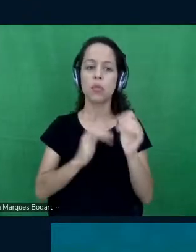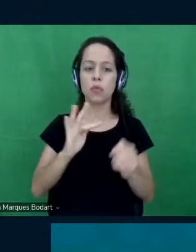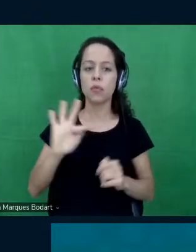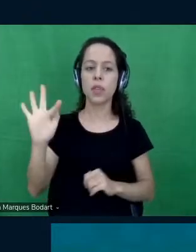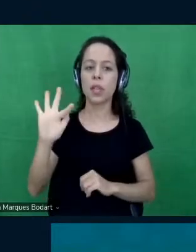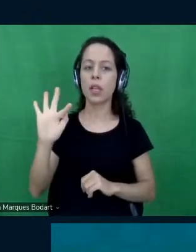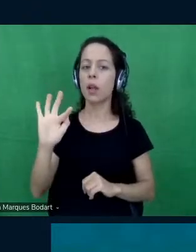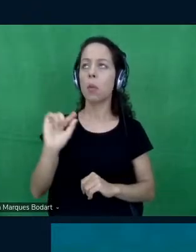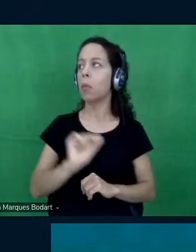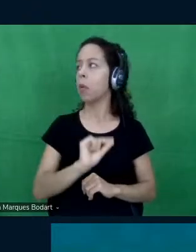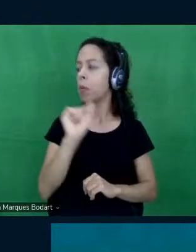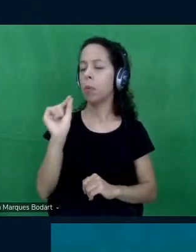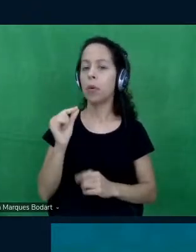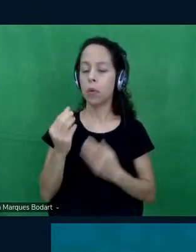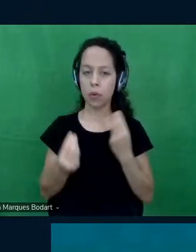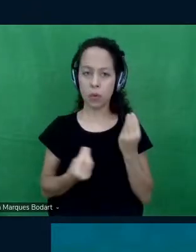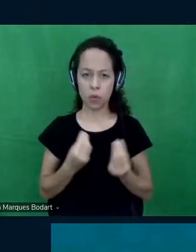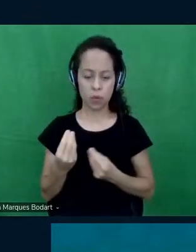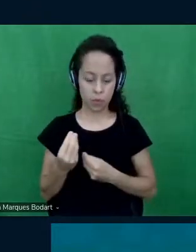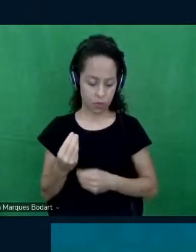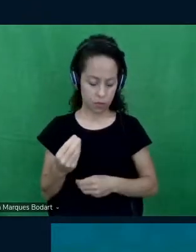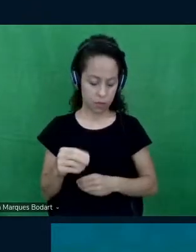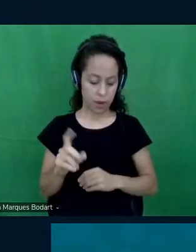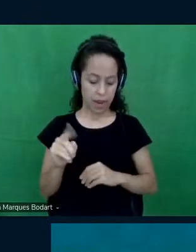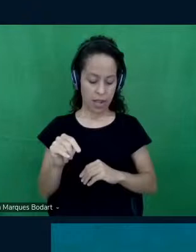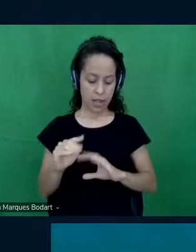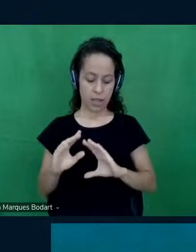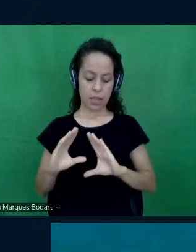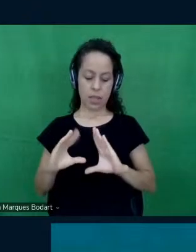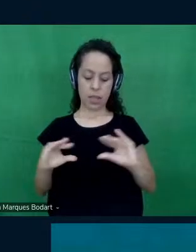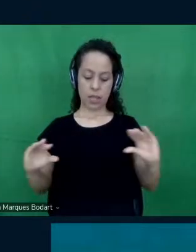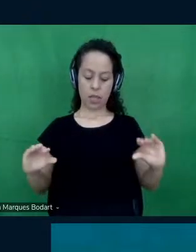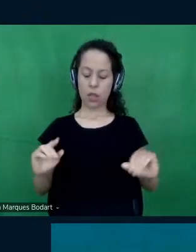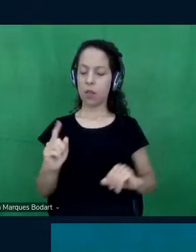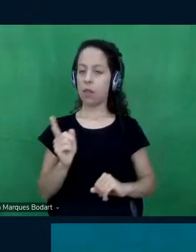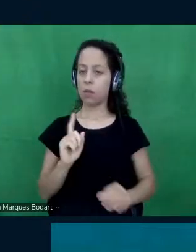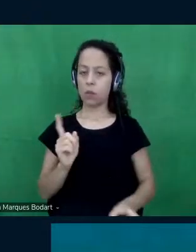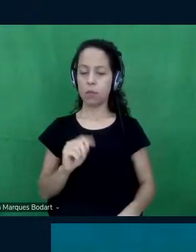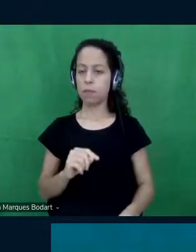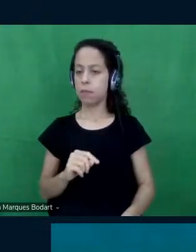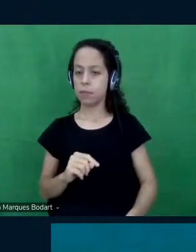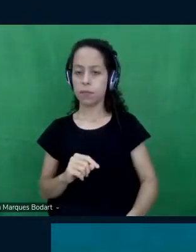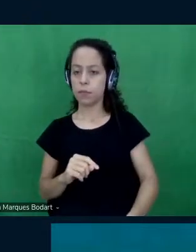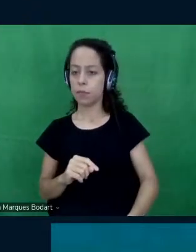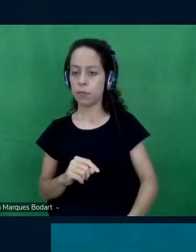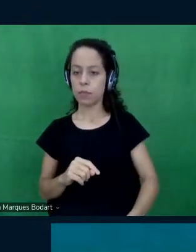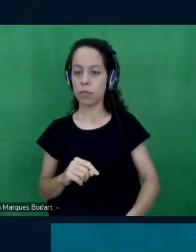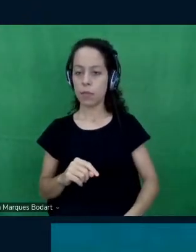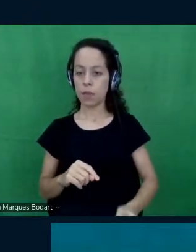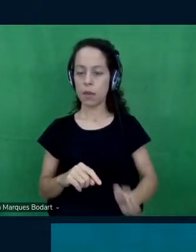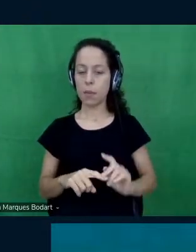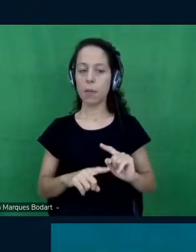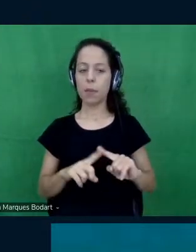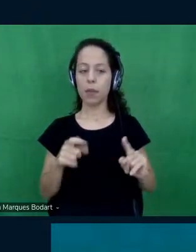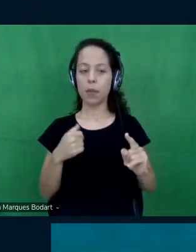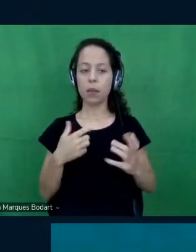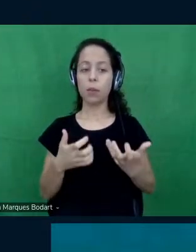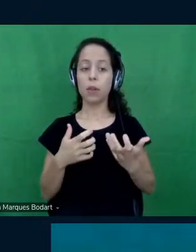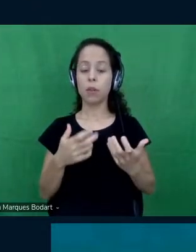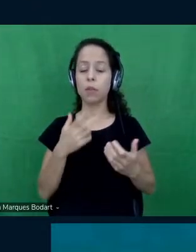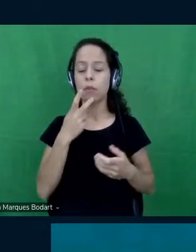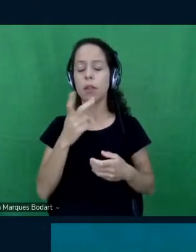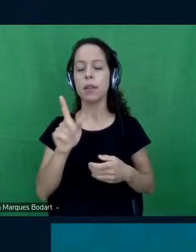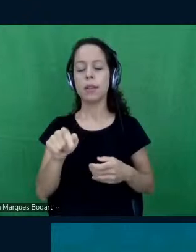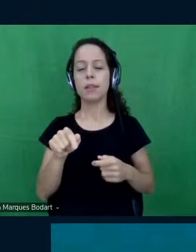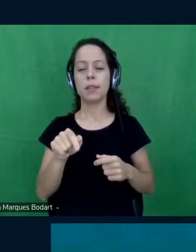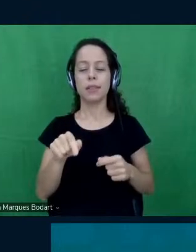federais, que não são cenários muito tranquilos, né? Mas eu gostaria de falar sobre isso desse lugar que